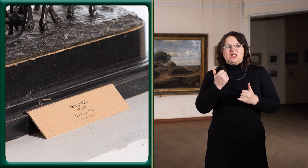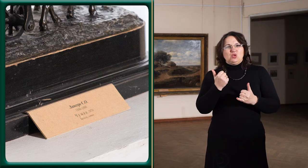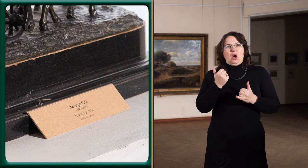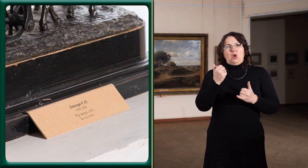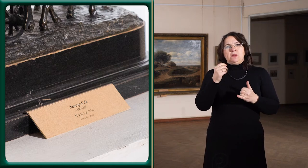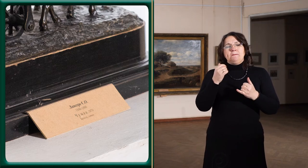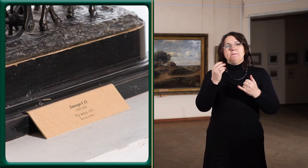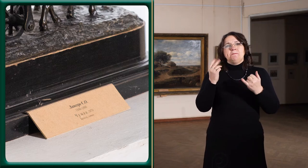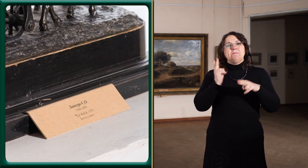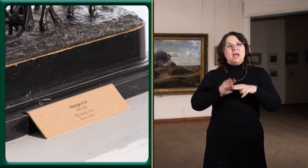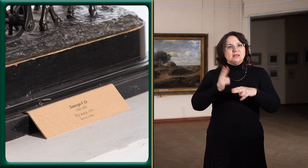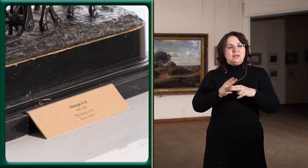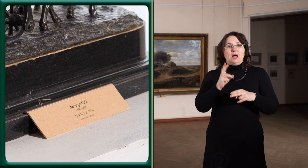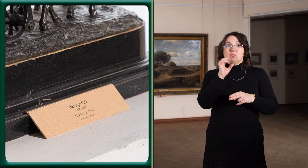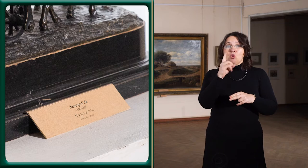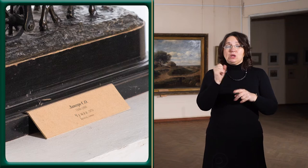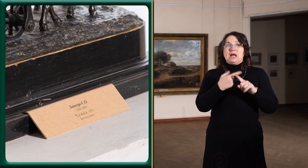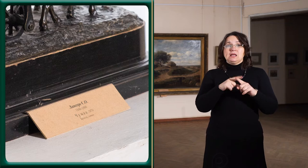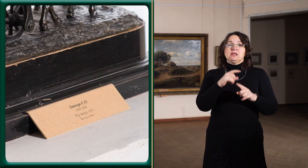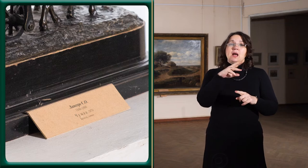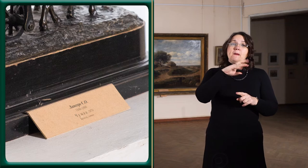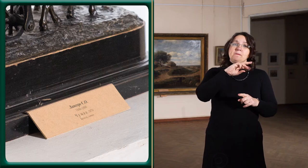олова, изготовить такую удивительно точную и